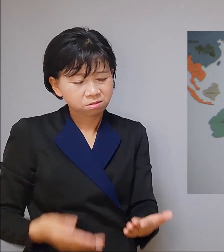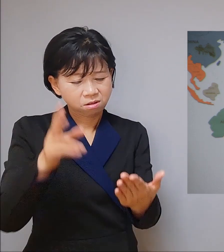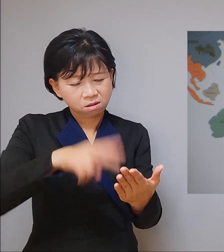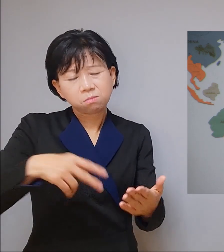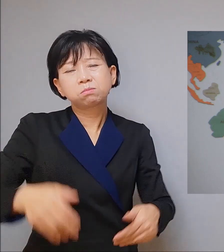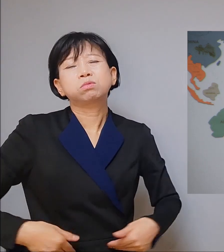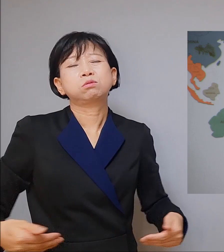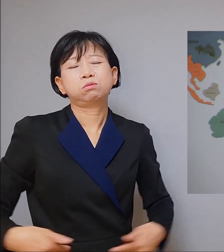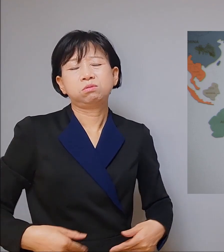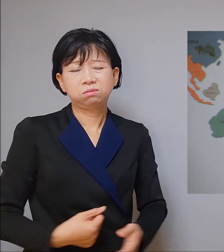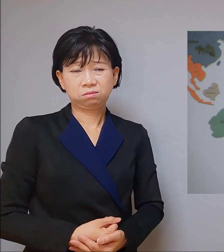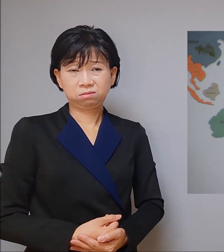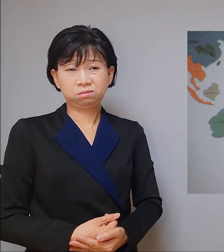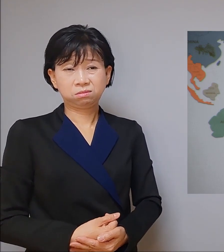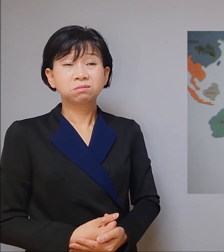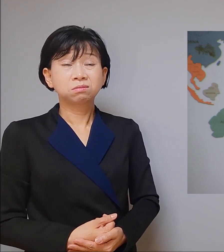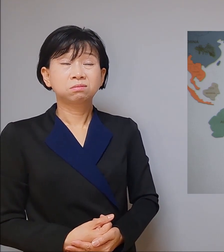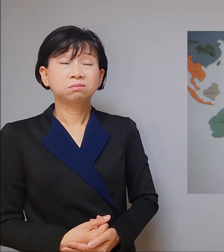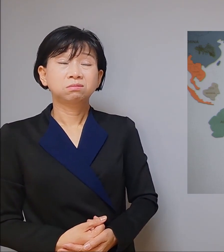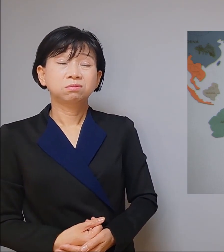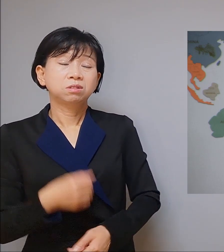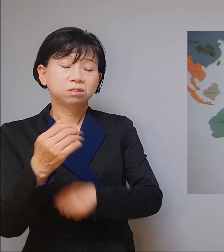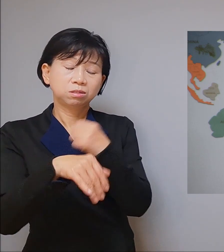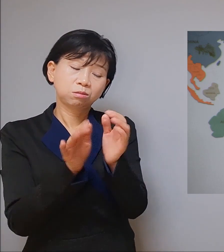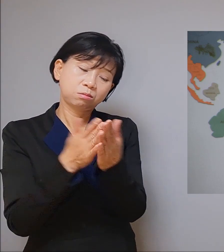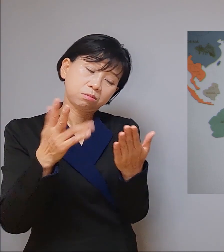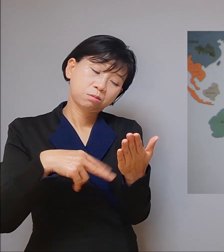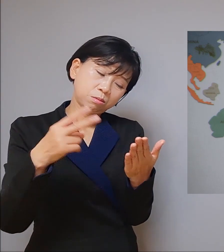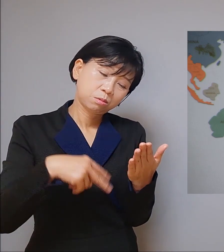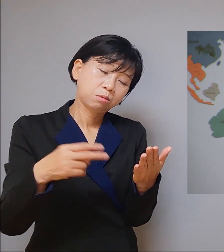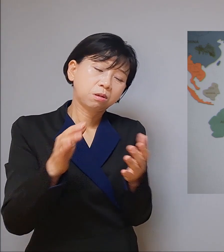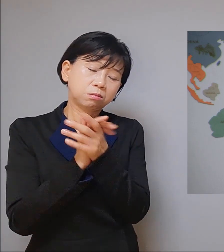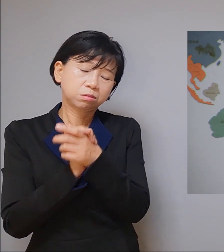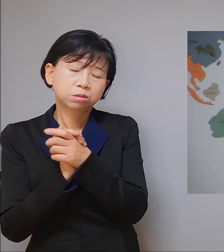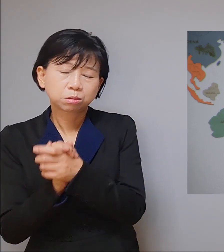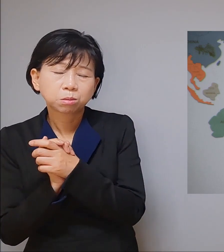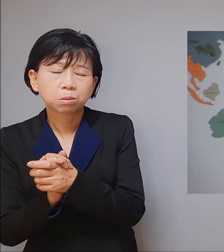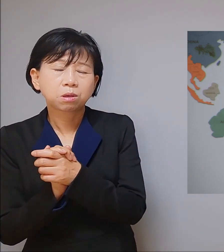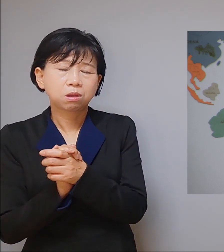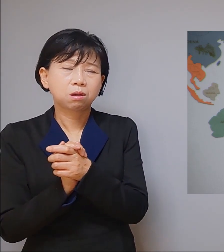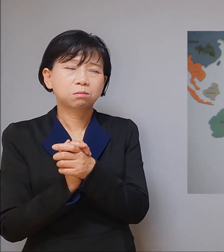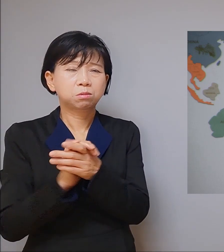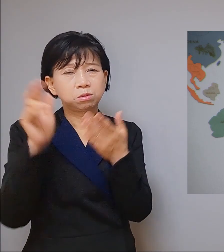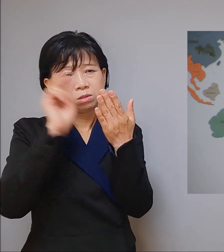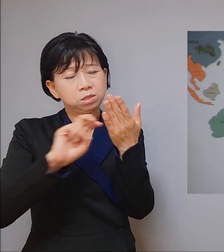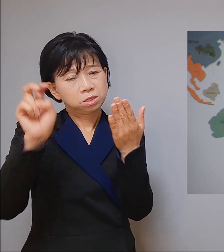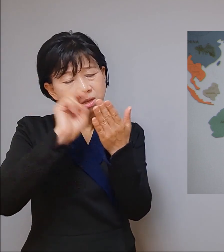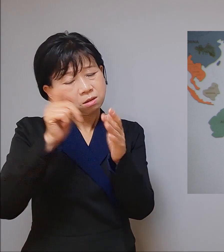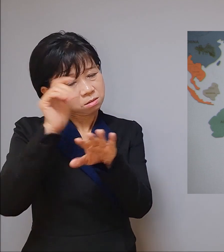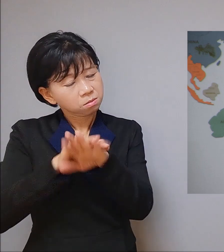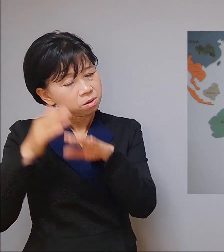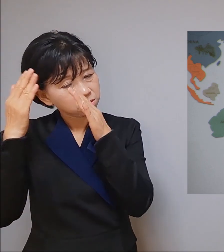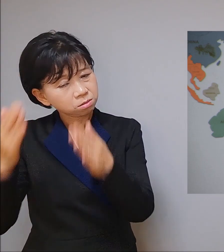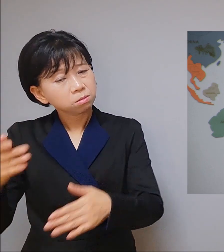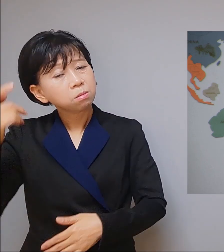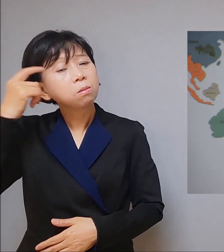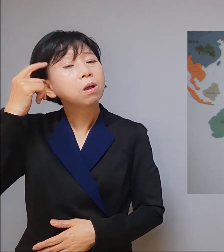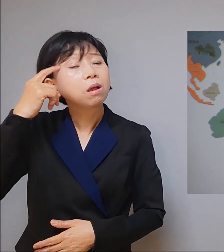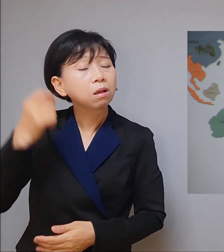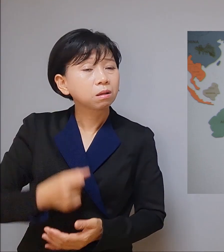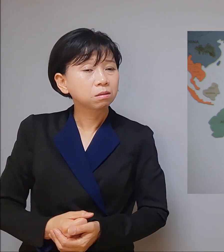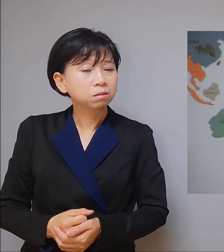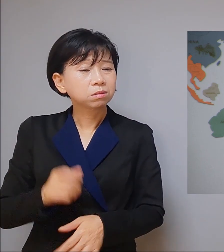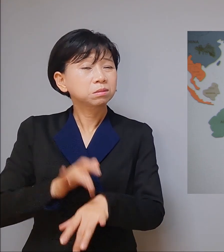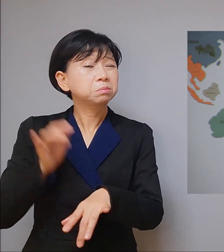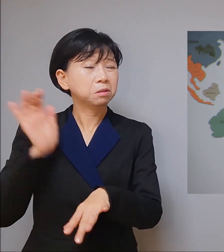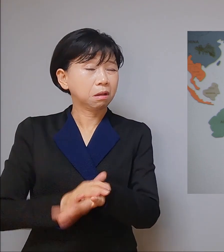성경 통독을 하고 특별 기도회를 하며 찬양 집회를 합니다. 왜죠? 지금까지 해온 것이기 때문입니다.